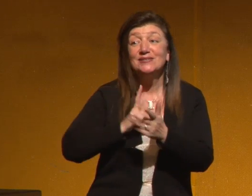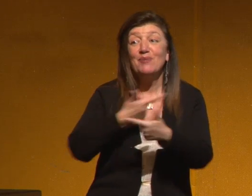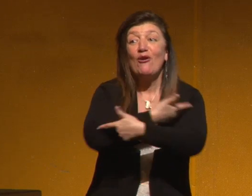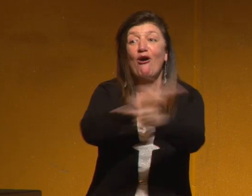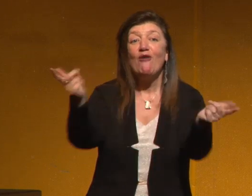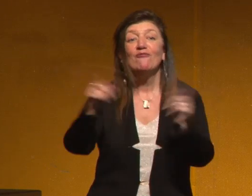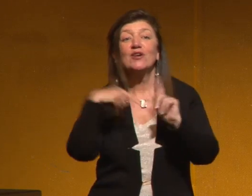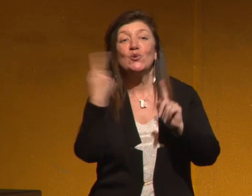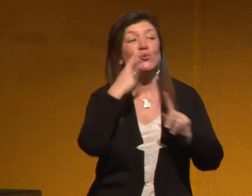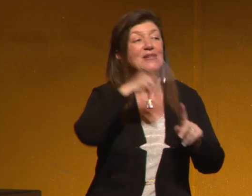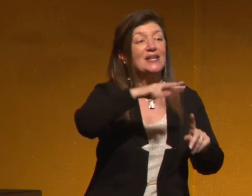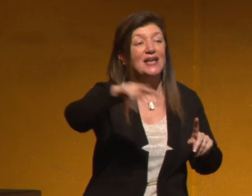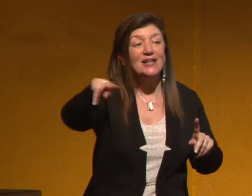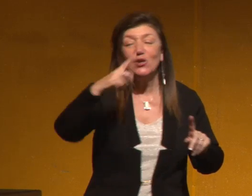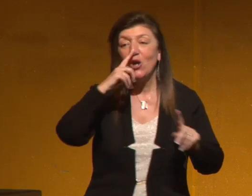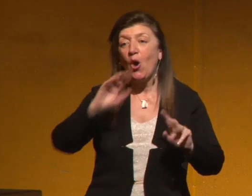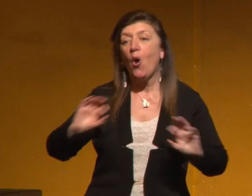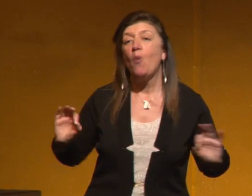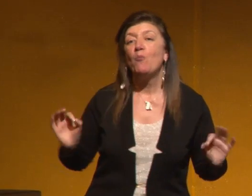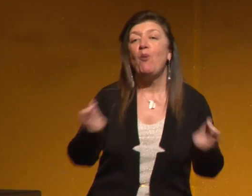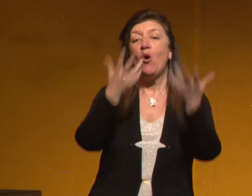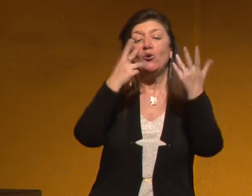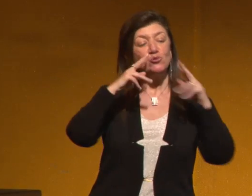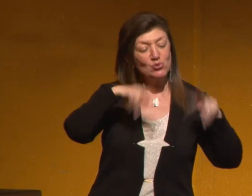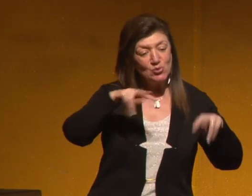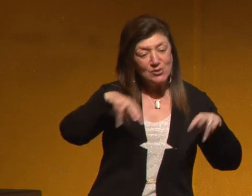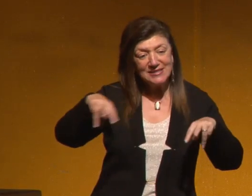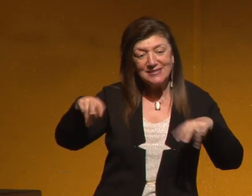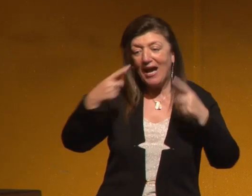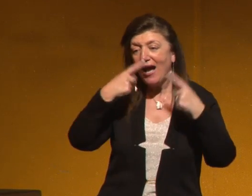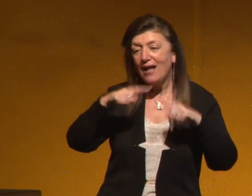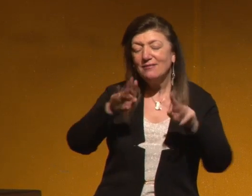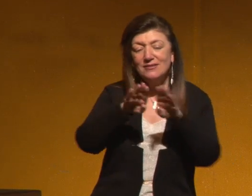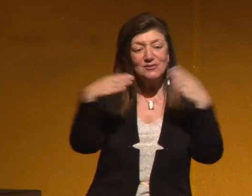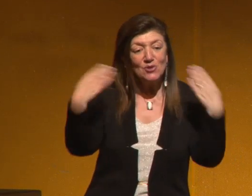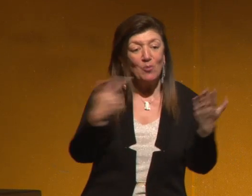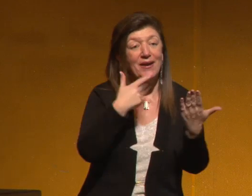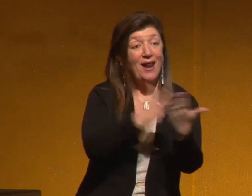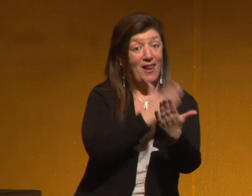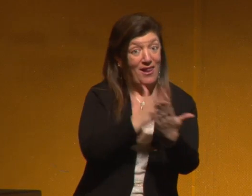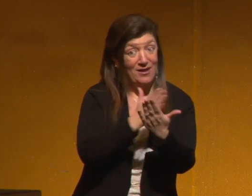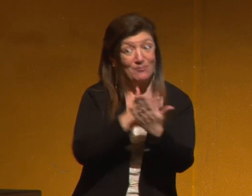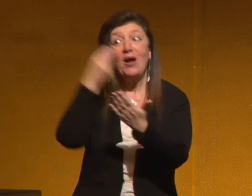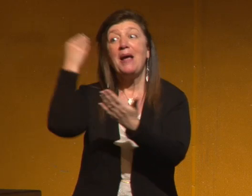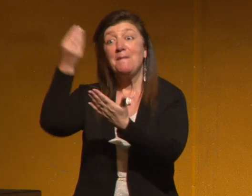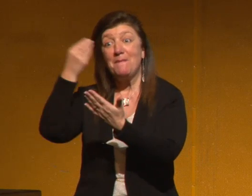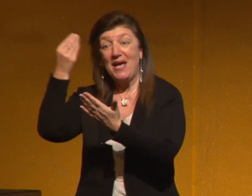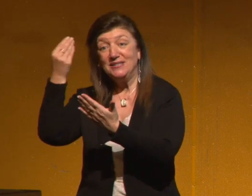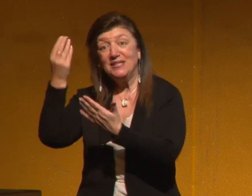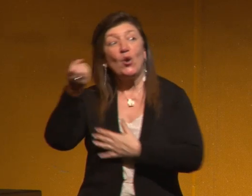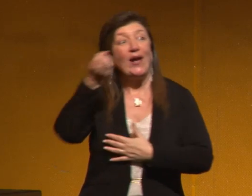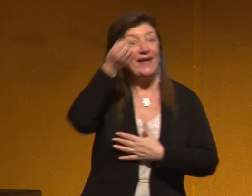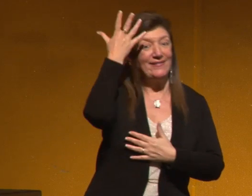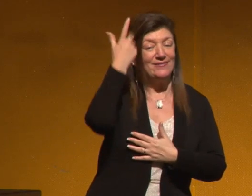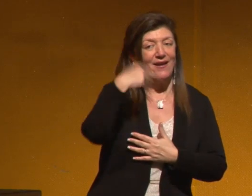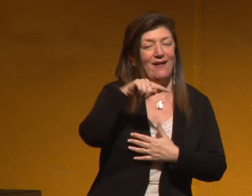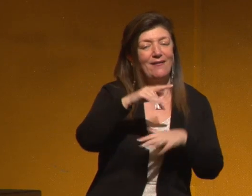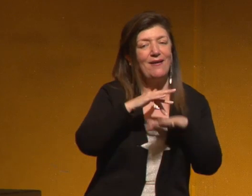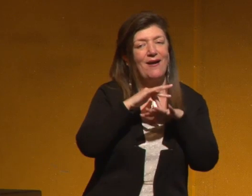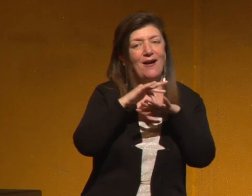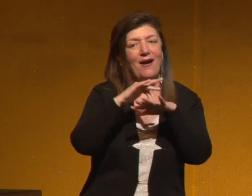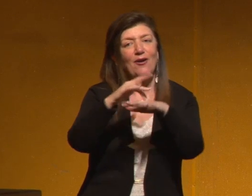di scoprire un libro un pensiero un'idea che poi li accompagnerà nel loro percorso